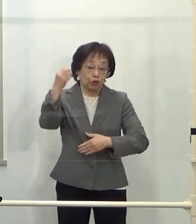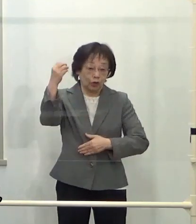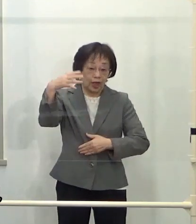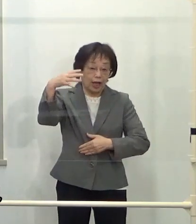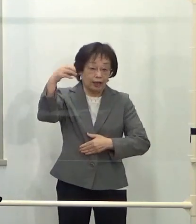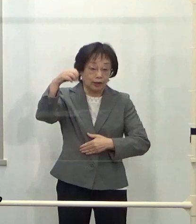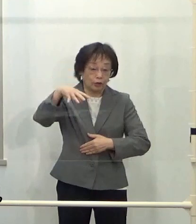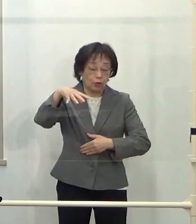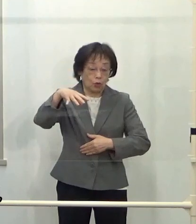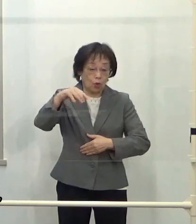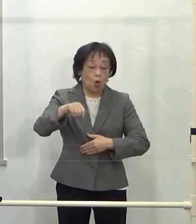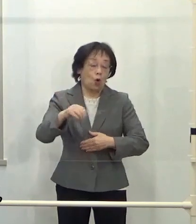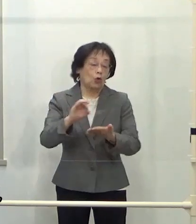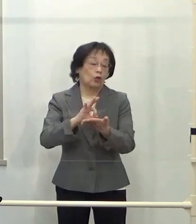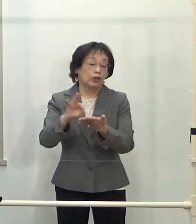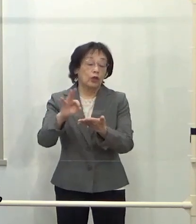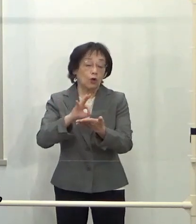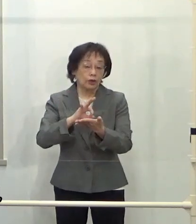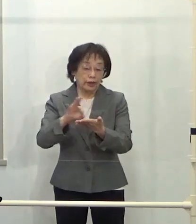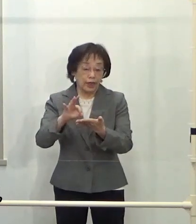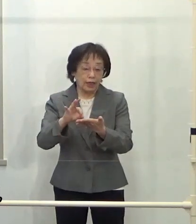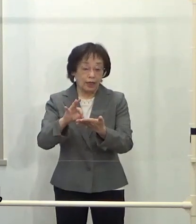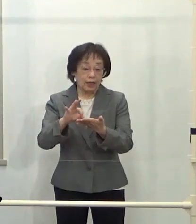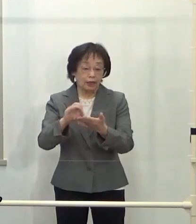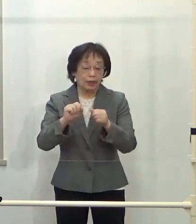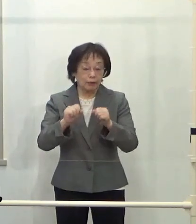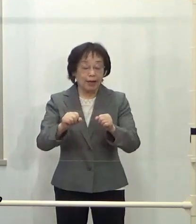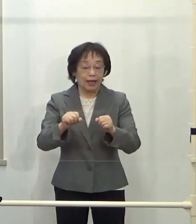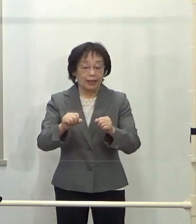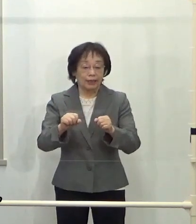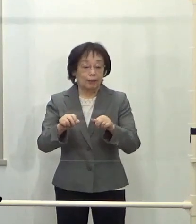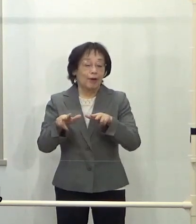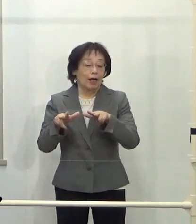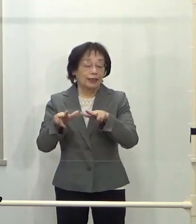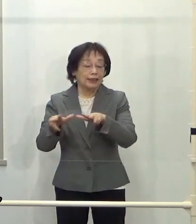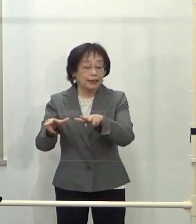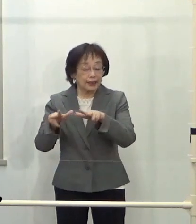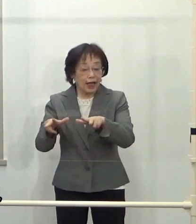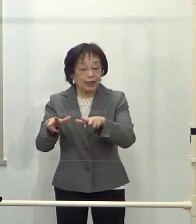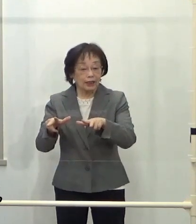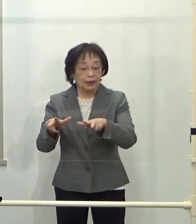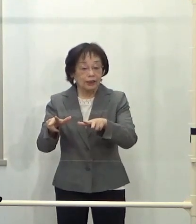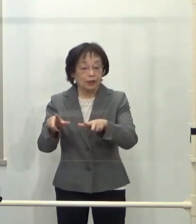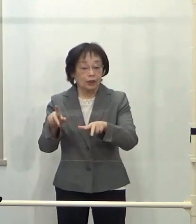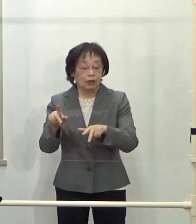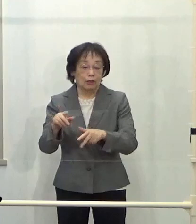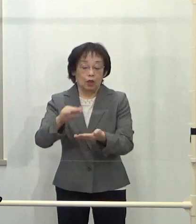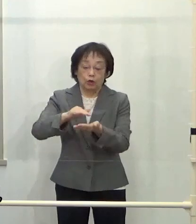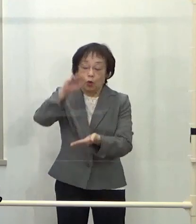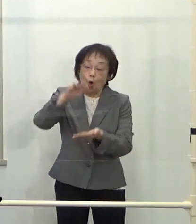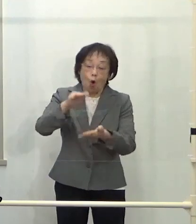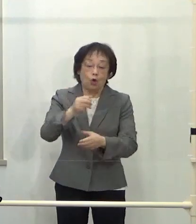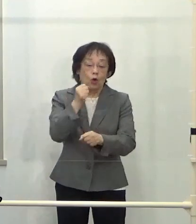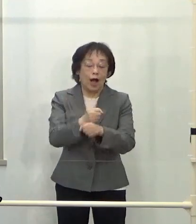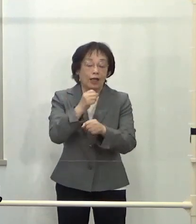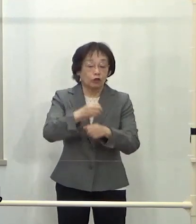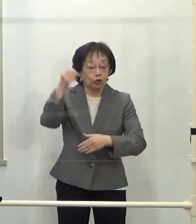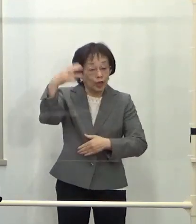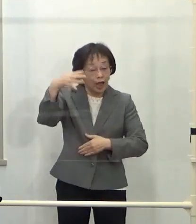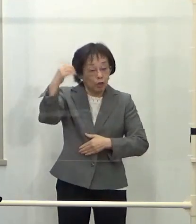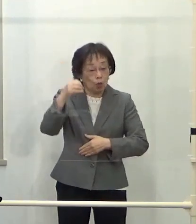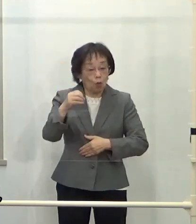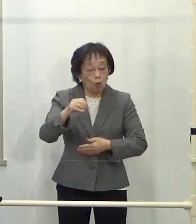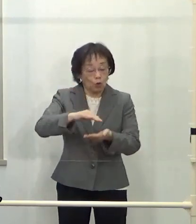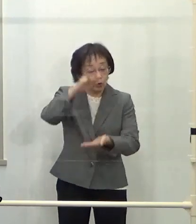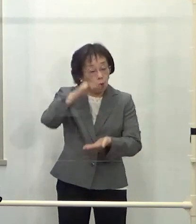で賄うということなんですけど、今実際にどれぐらいの発電量があるのか、それは来年度の200施設